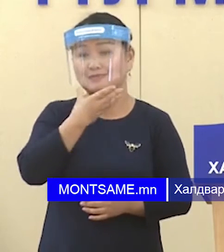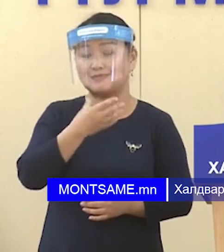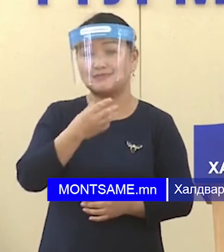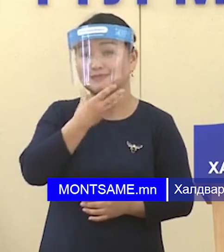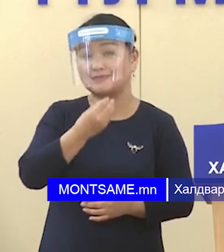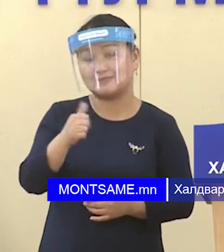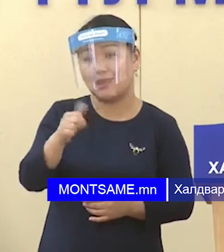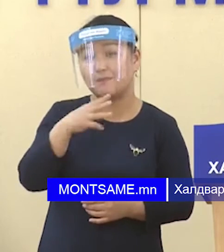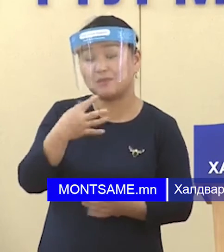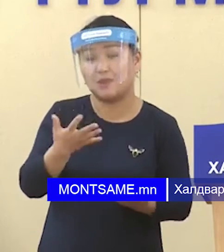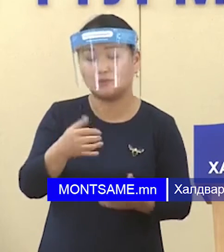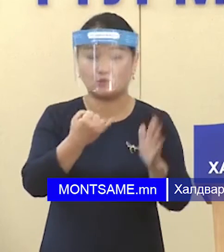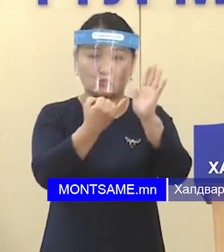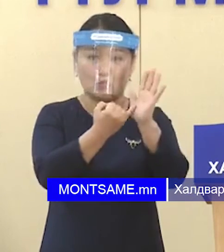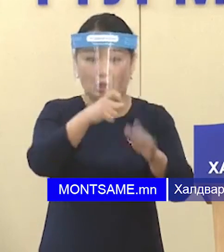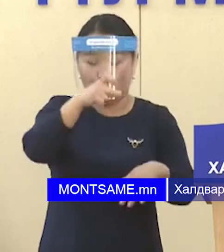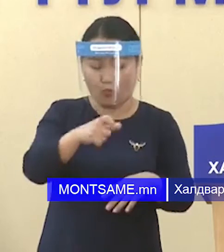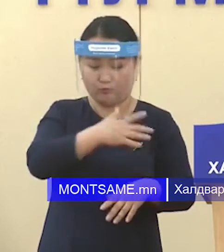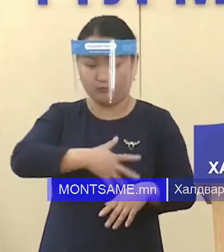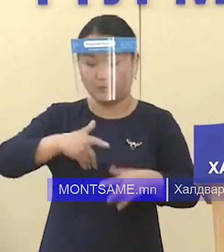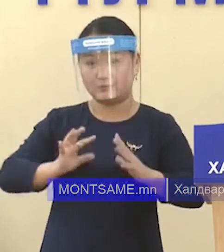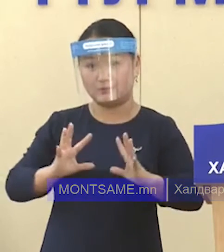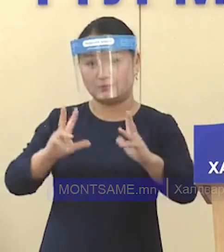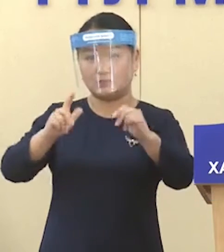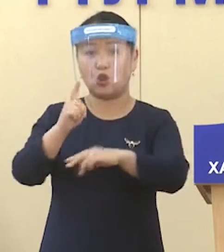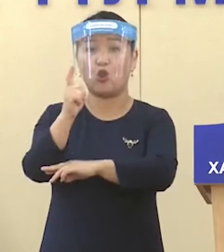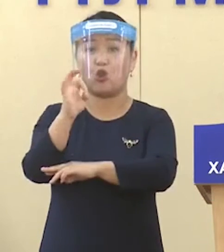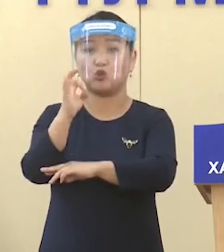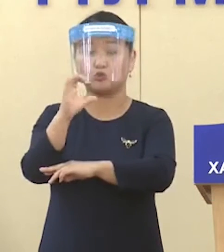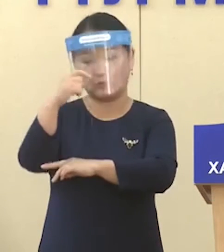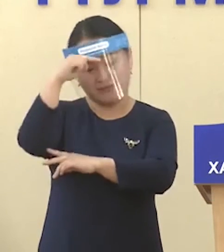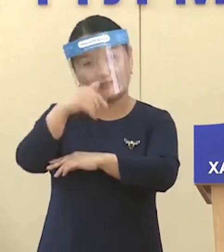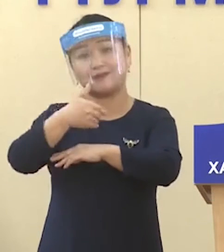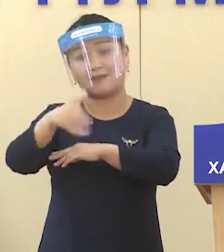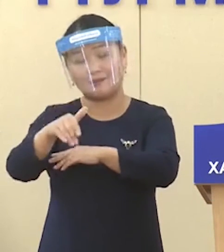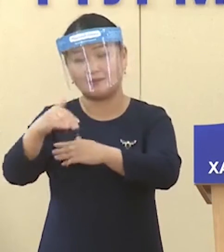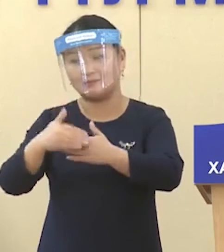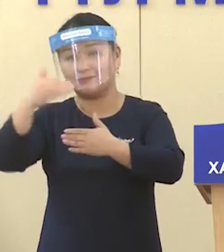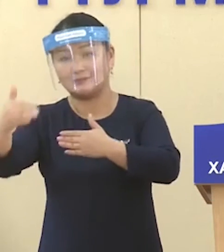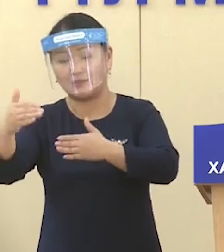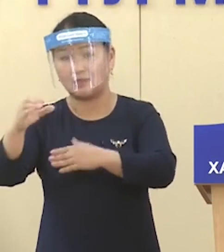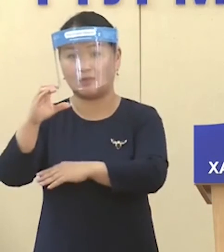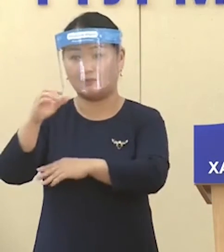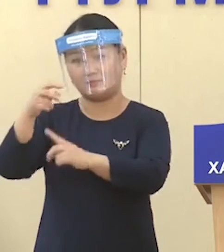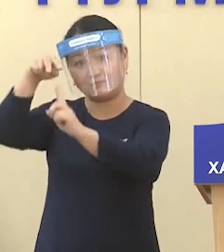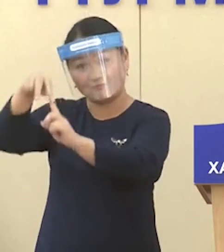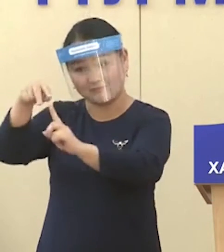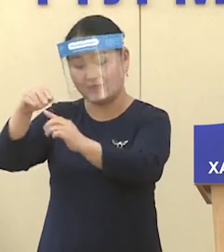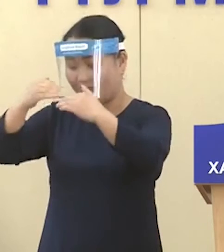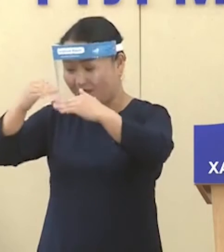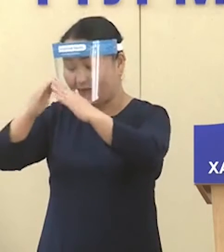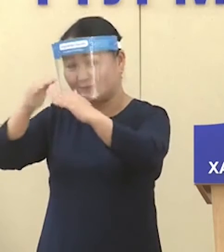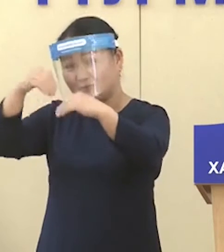мэдээтэй 6 хүн эдгэрч Хөсөөтийн эмчилгээнээс дараагийн шатны совилро руу шилжлээ. Эдгэрч гарч